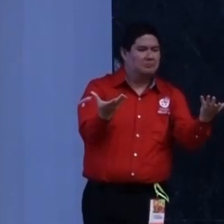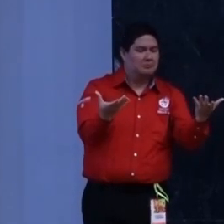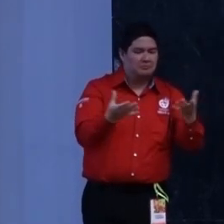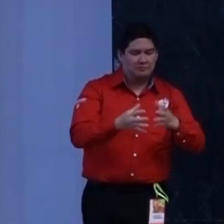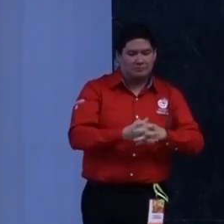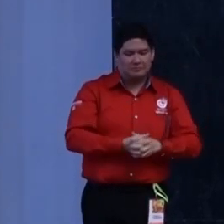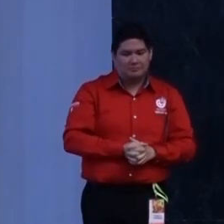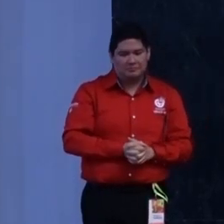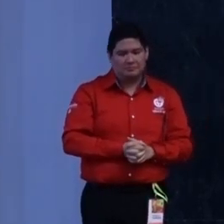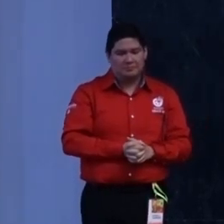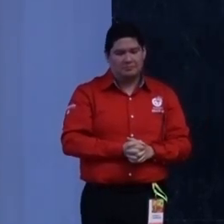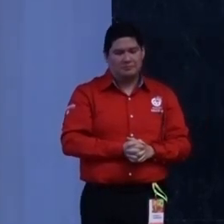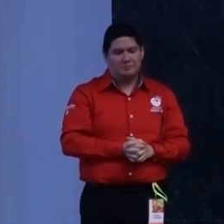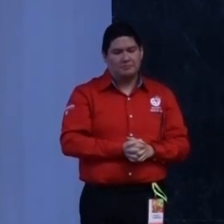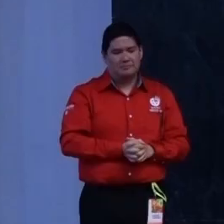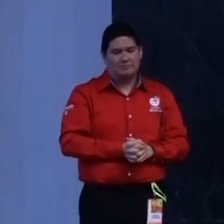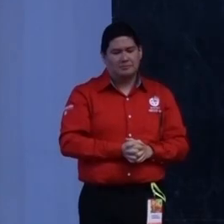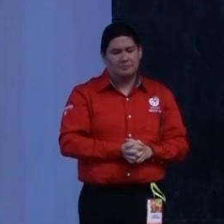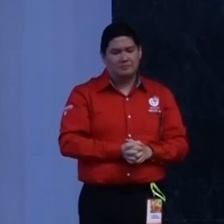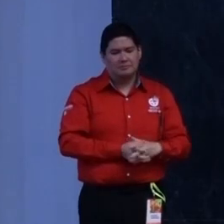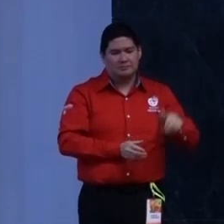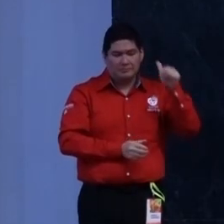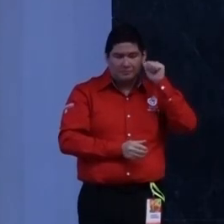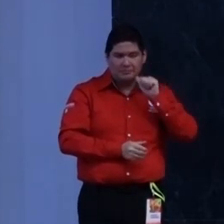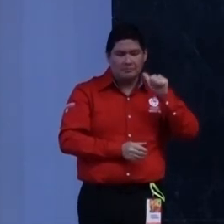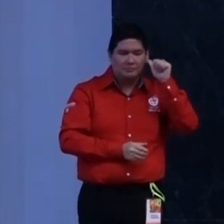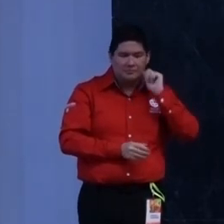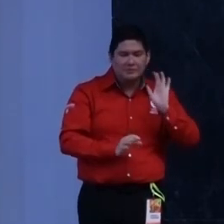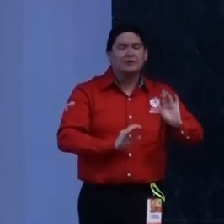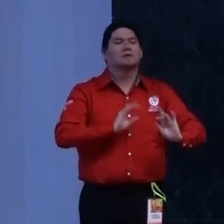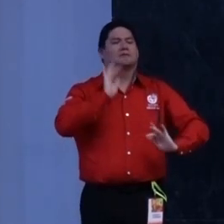Y siempre tratar.